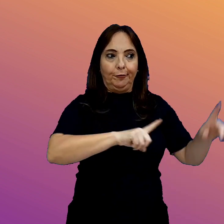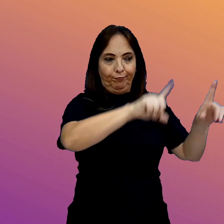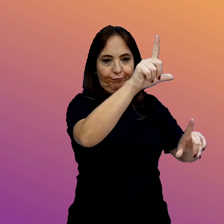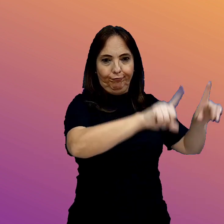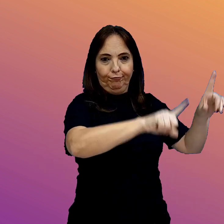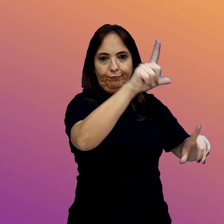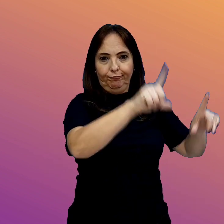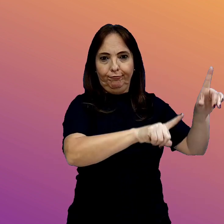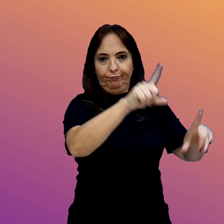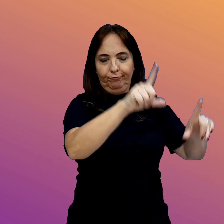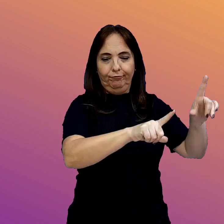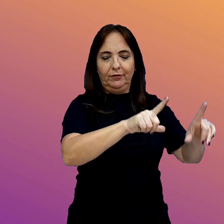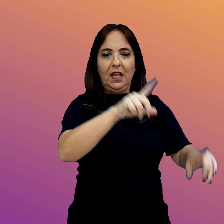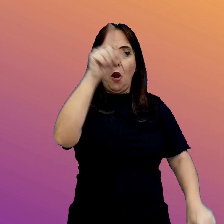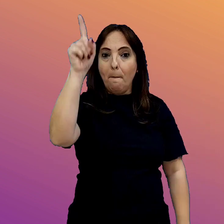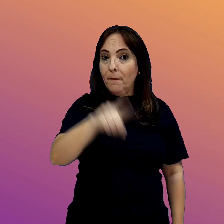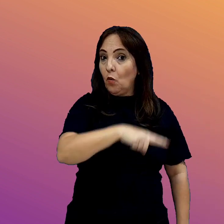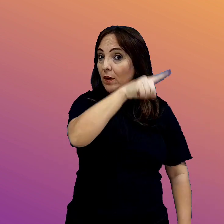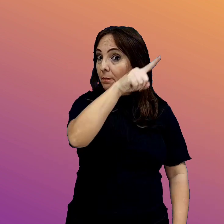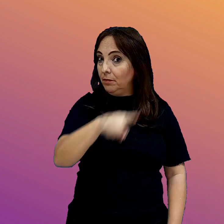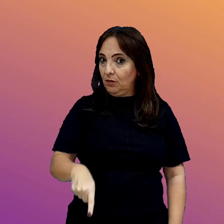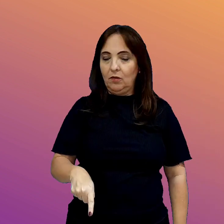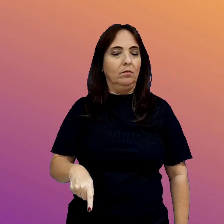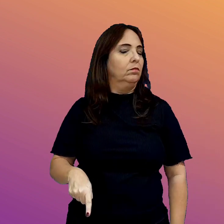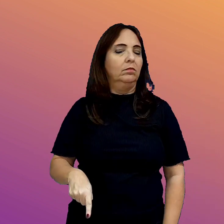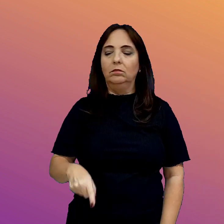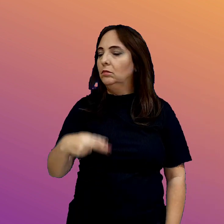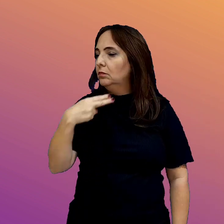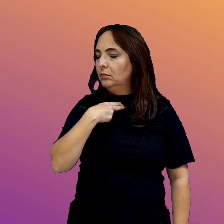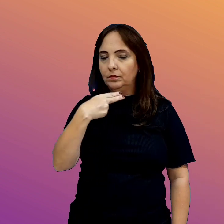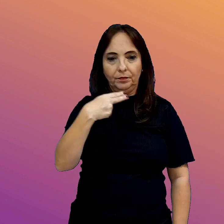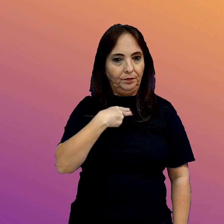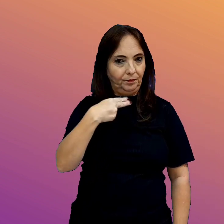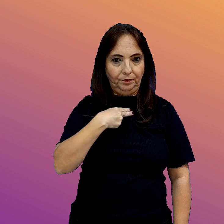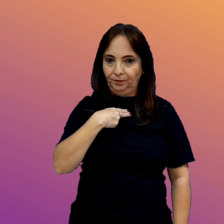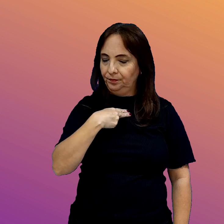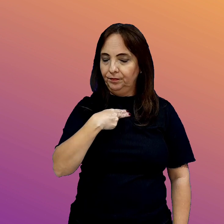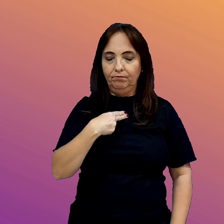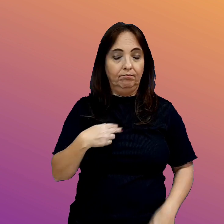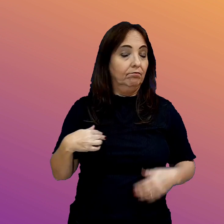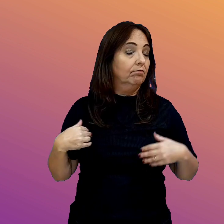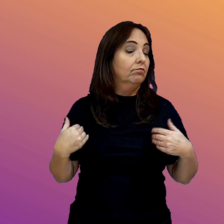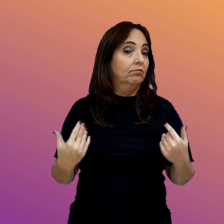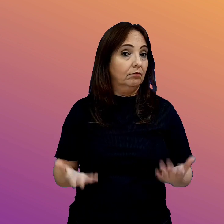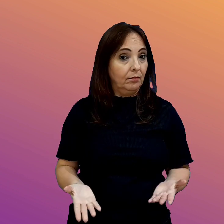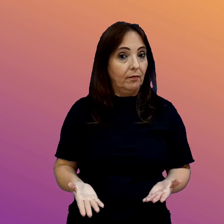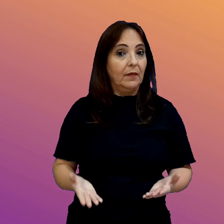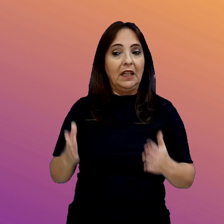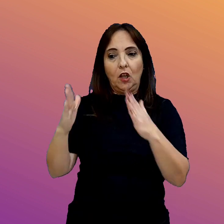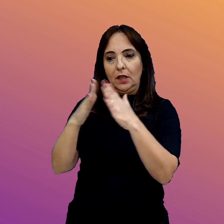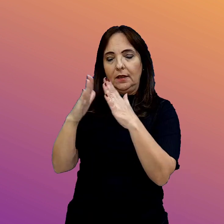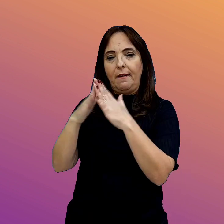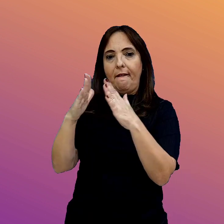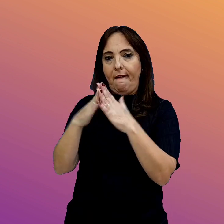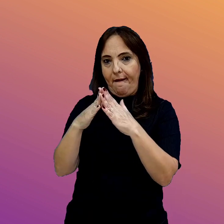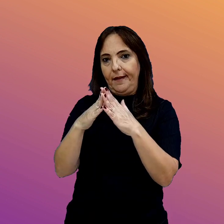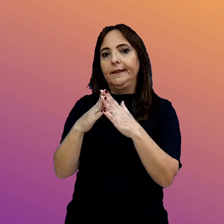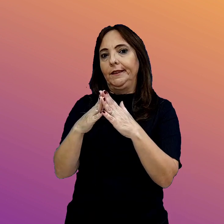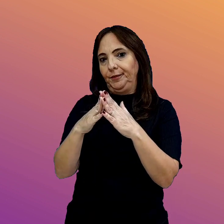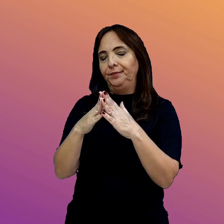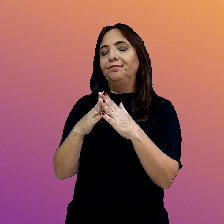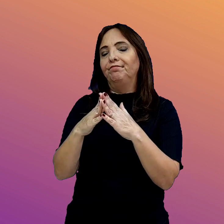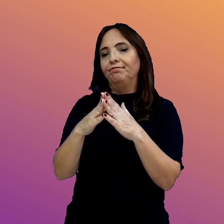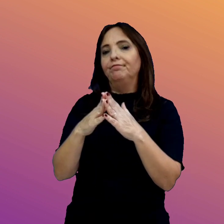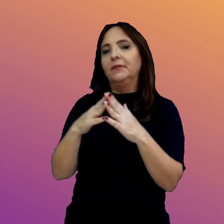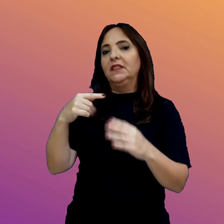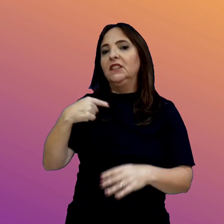né, de colocar na televisão. E nós morávamos numa casa e eu fui para o